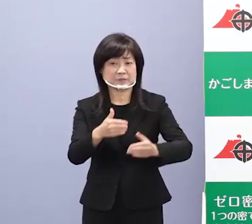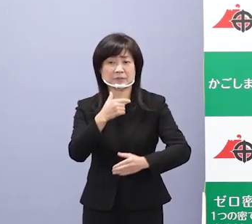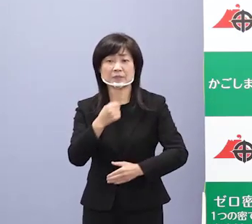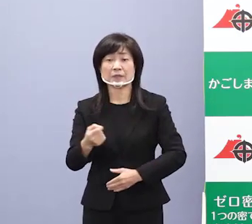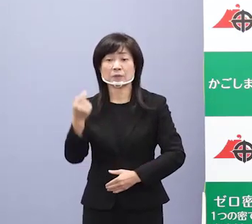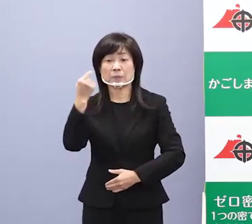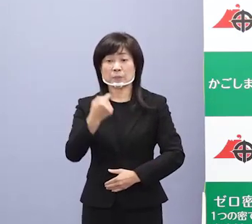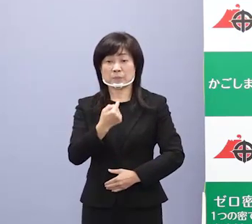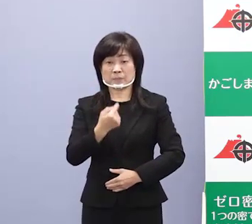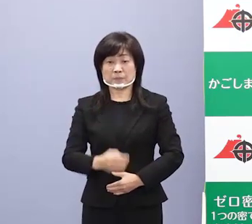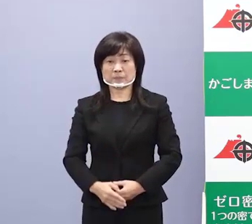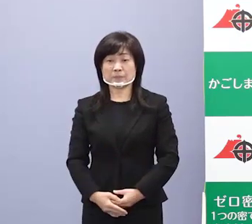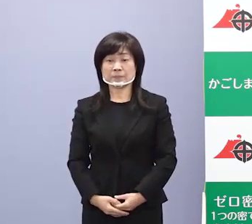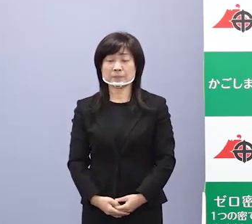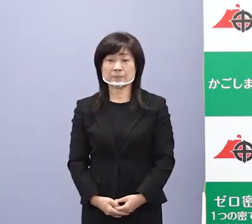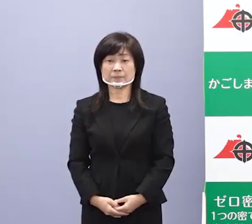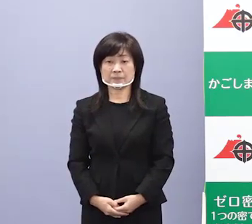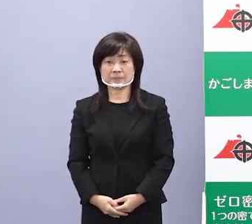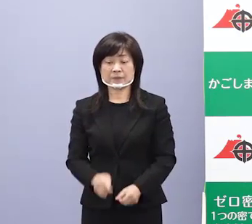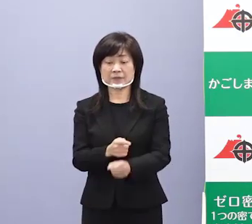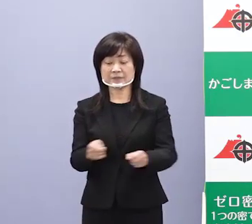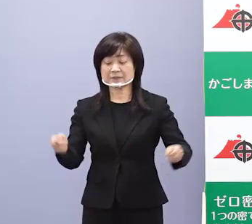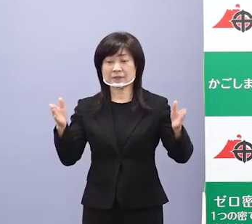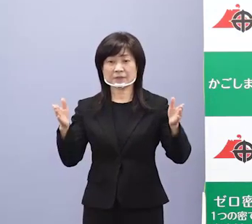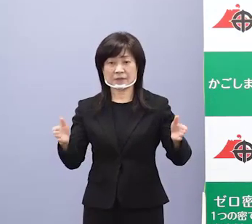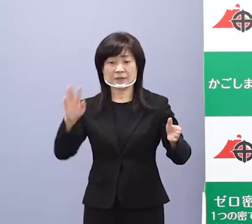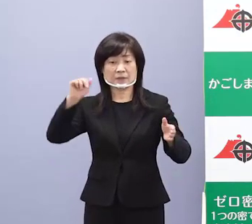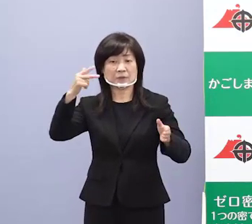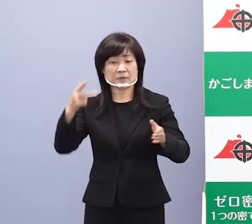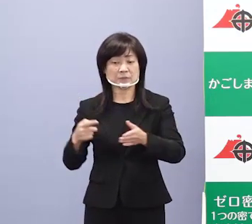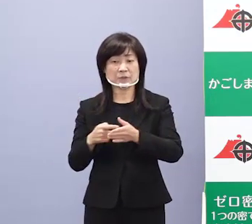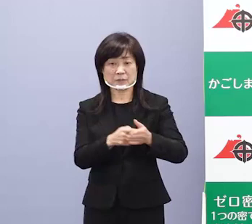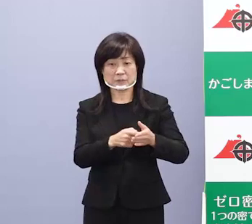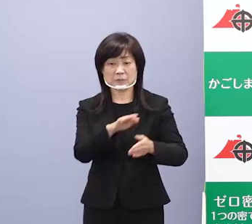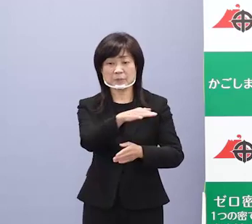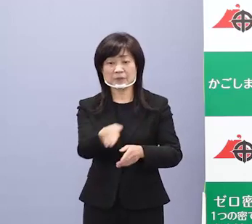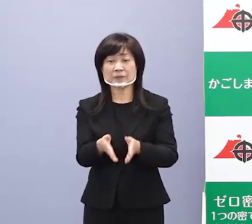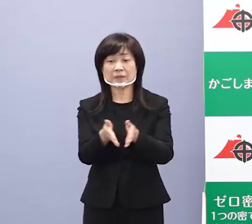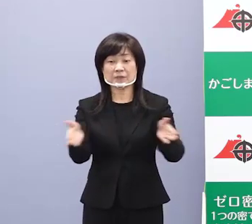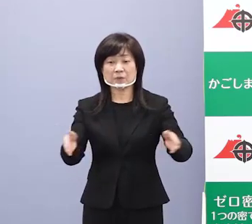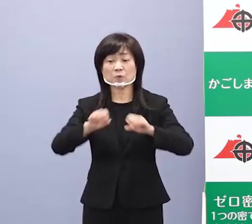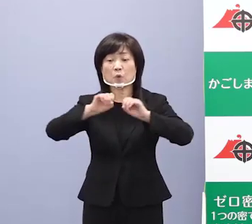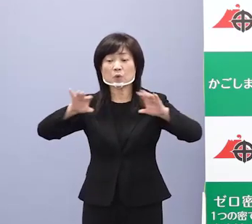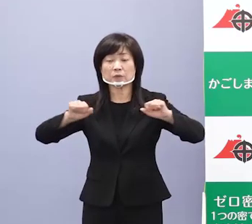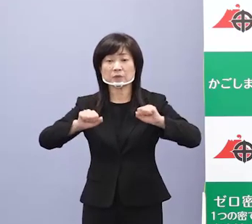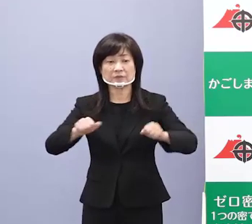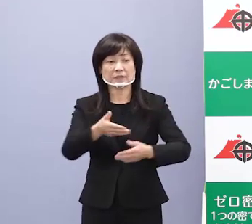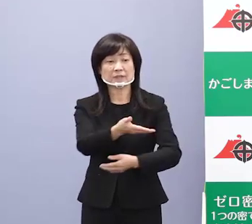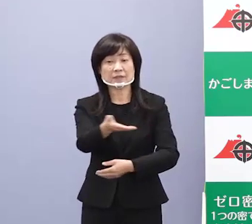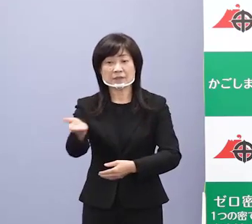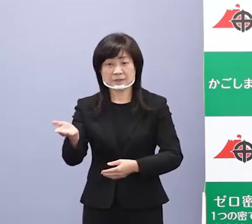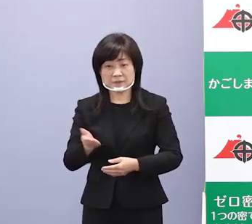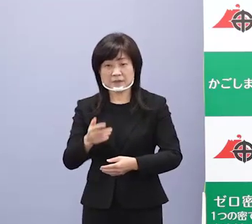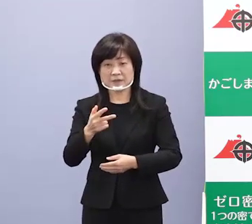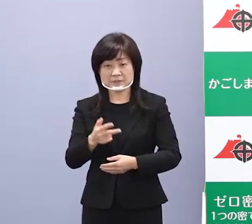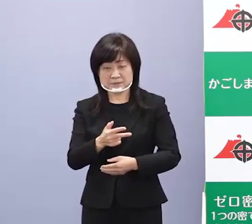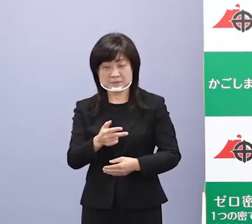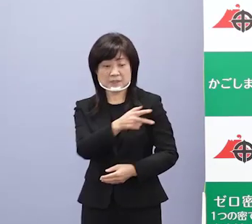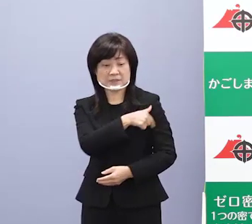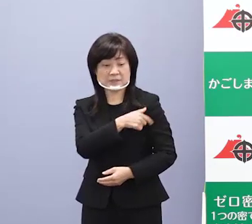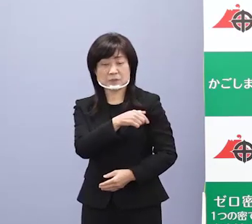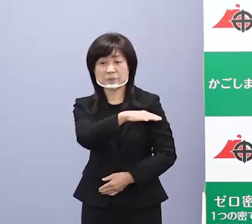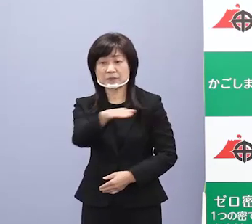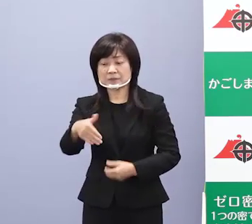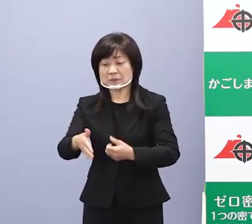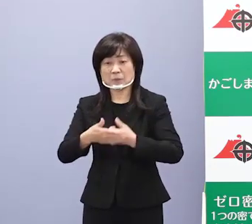ります。この1年、本市の取り組みを広く報道してくださった市政記者の皆様方のお力添